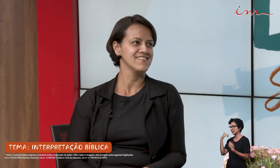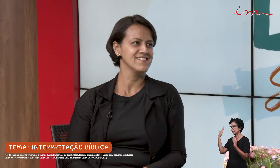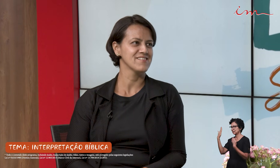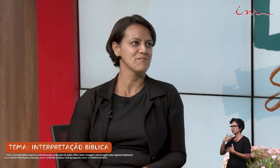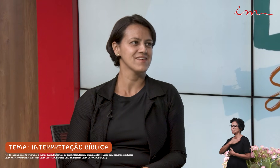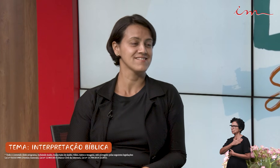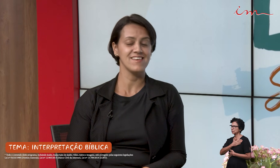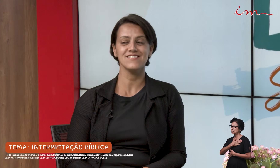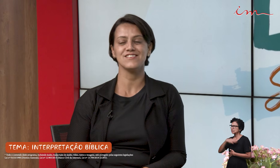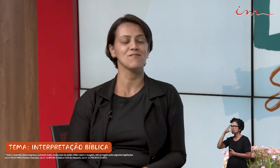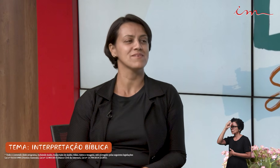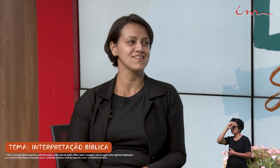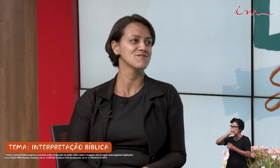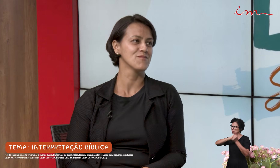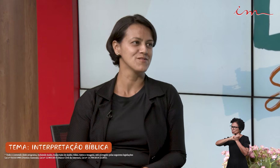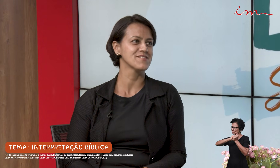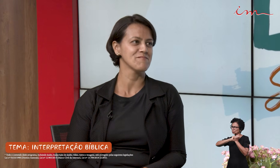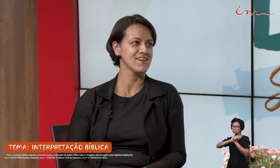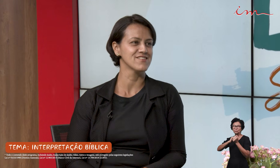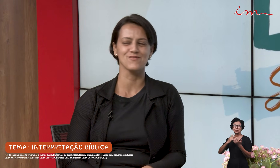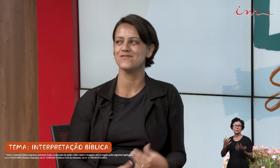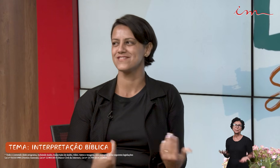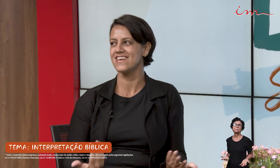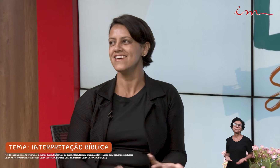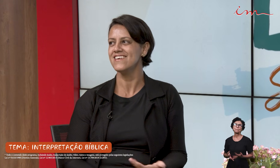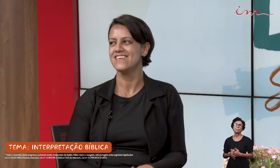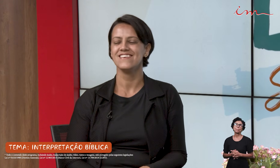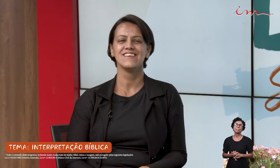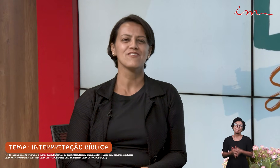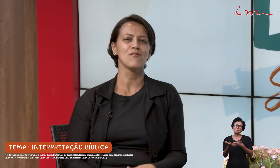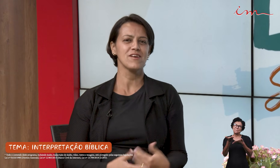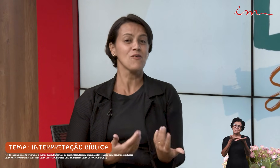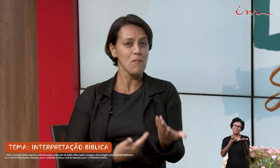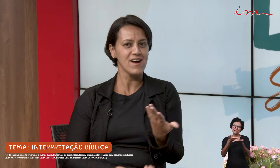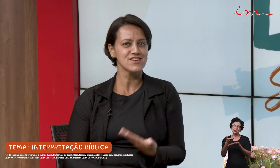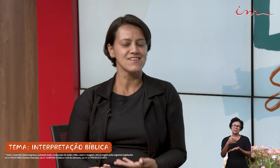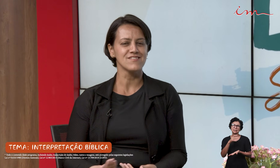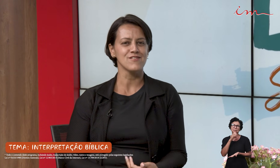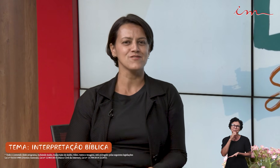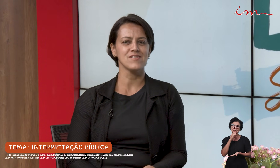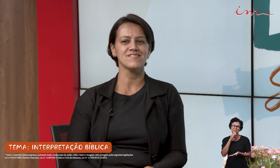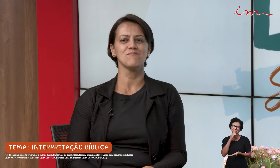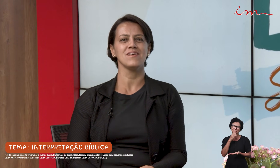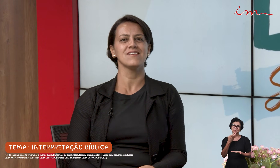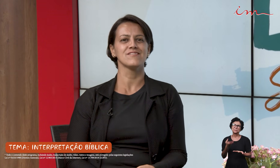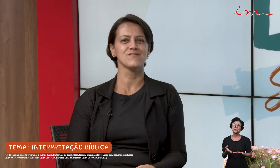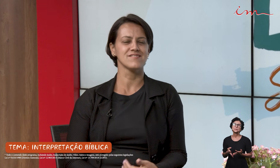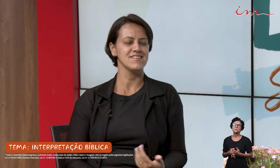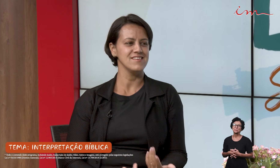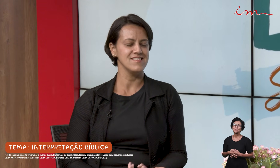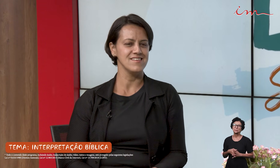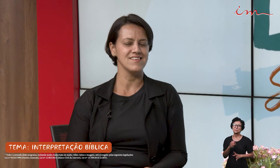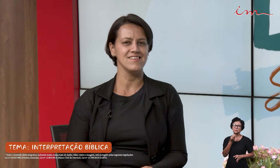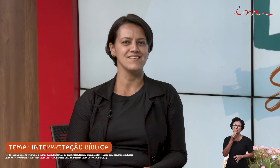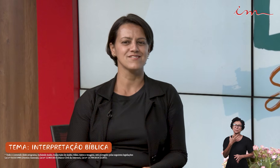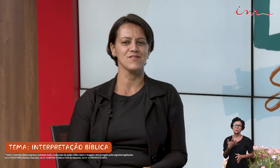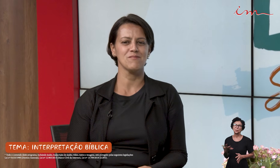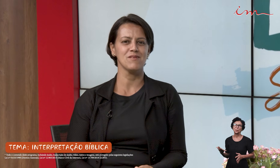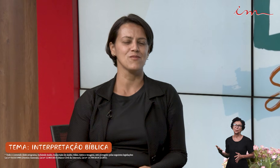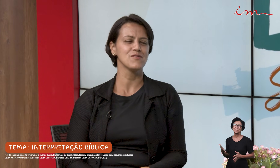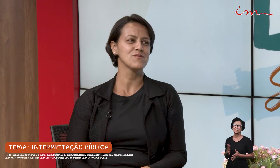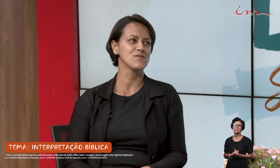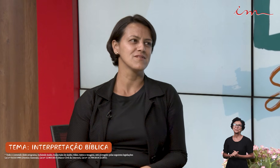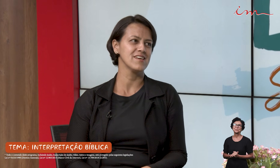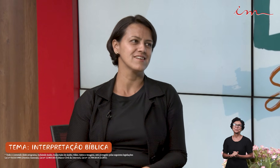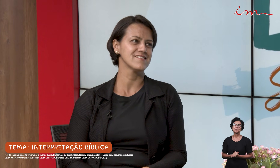estar aqui. É um prazer, a gente aprende muito também juntos, né? É verdade. E compartilhando nossos conhecimentos e isso